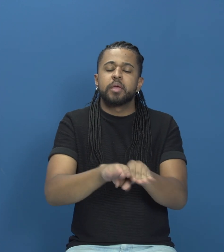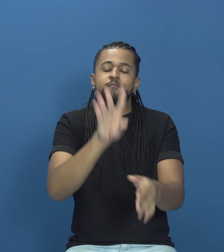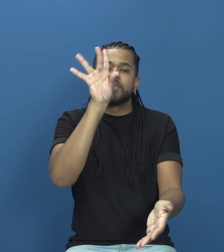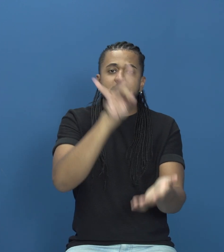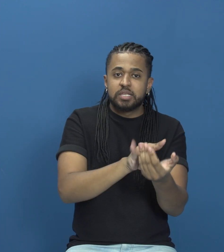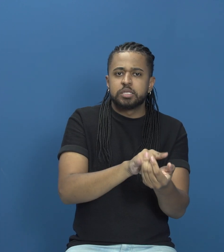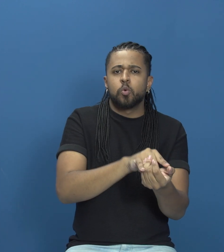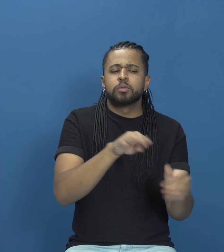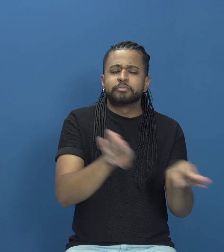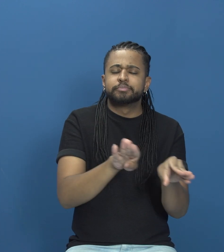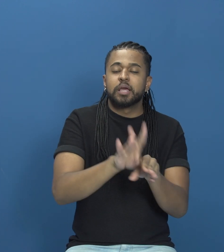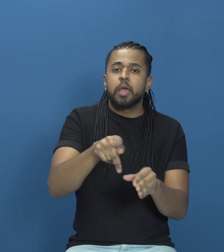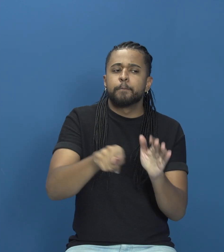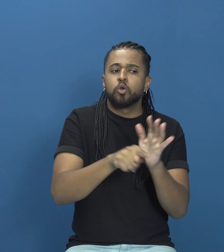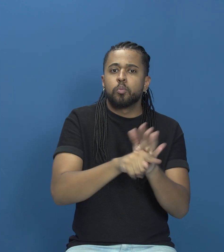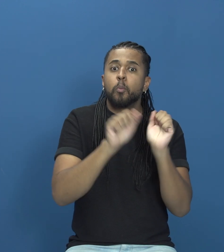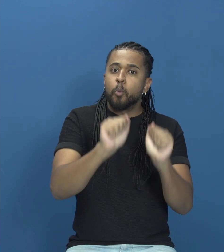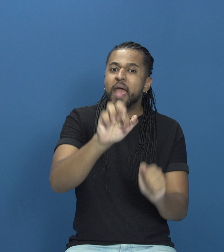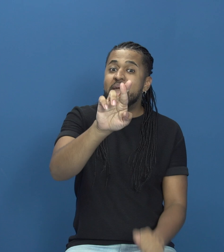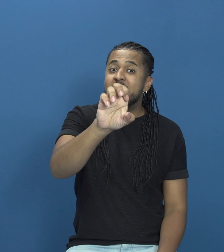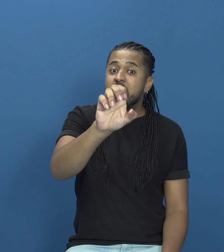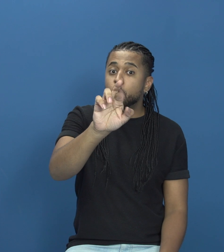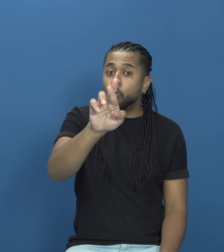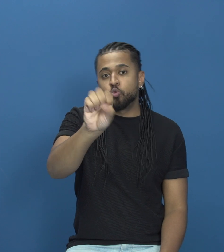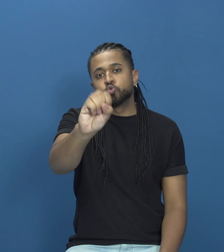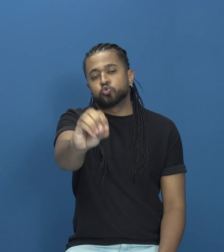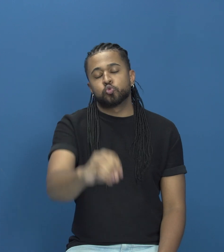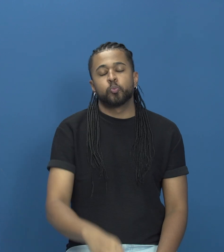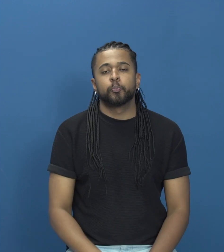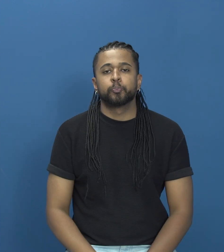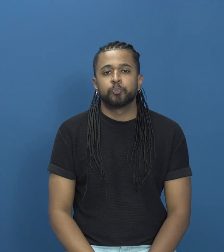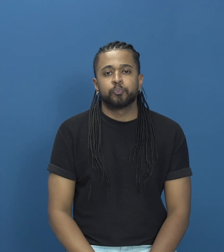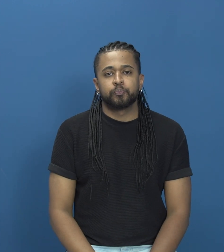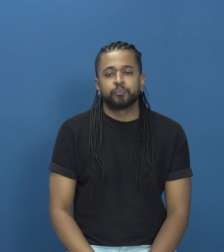validação, cabe a interposição de recurso.